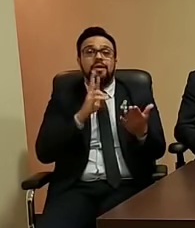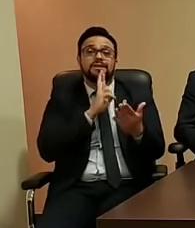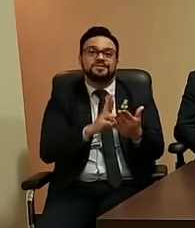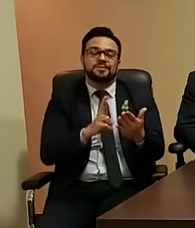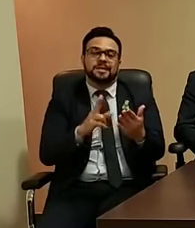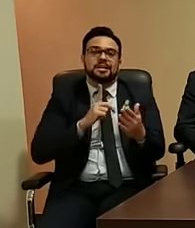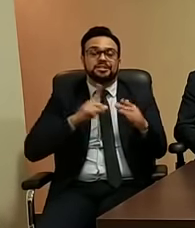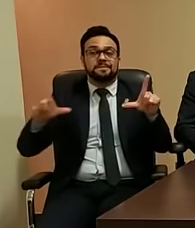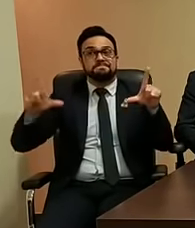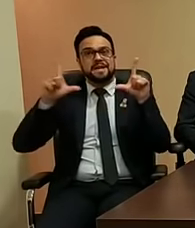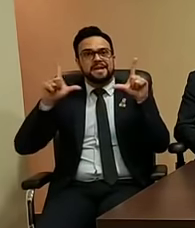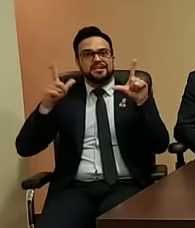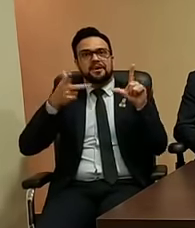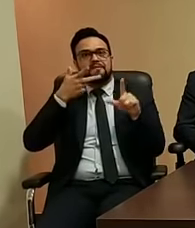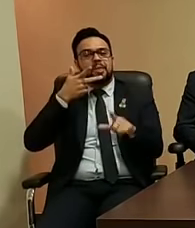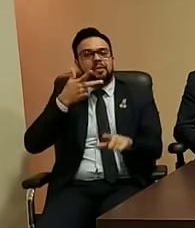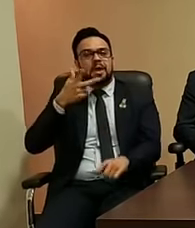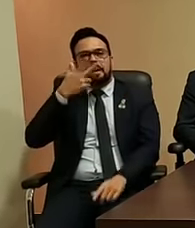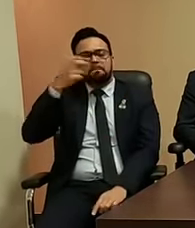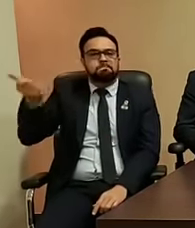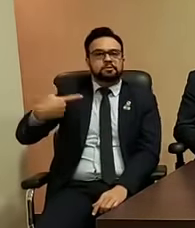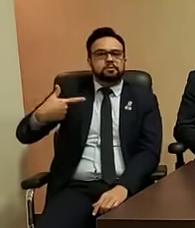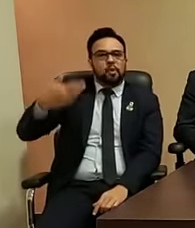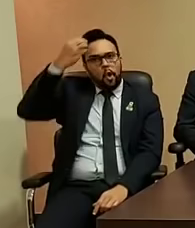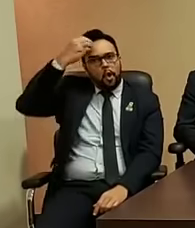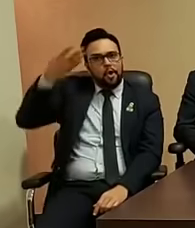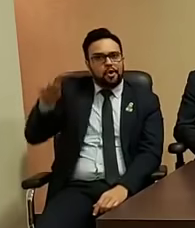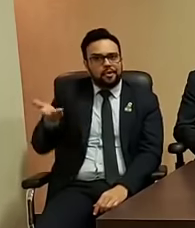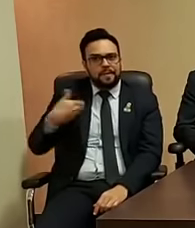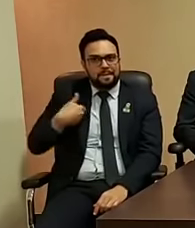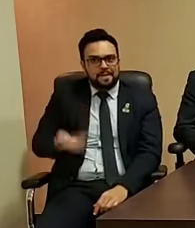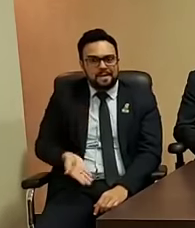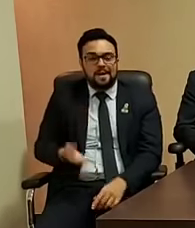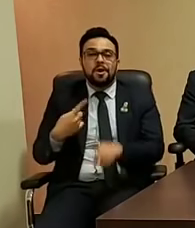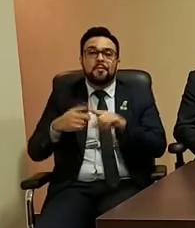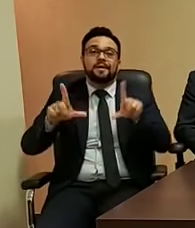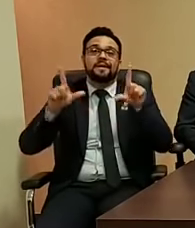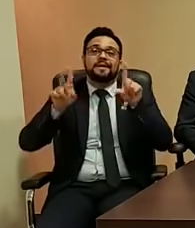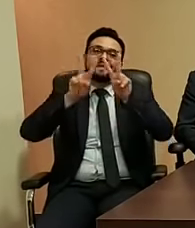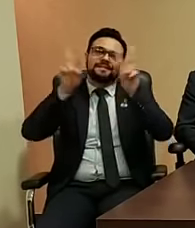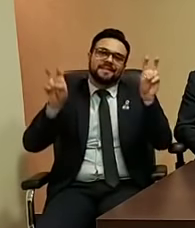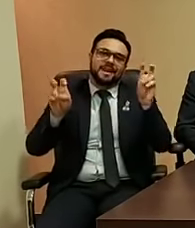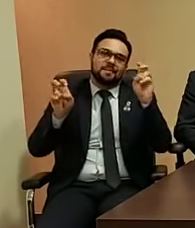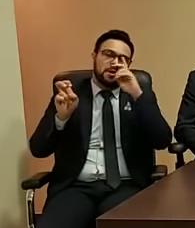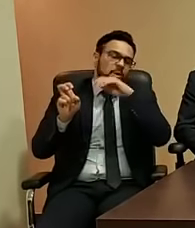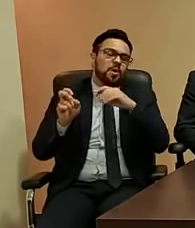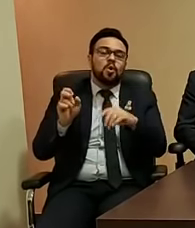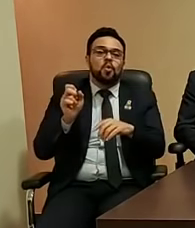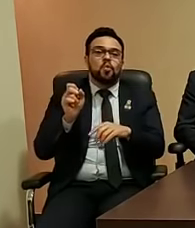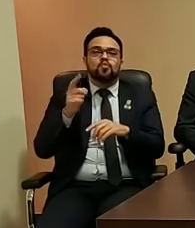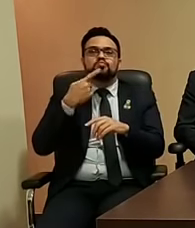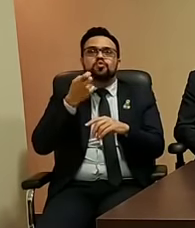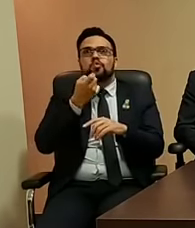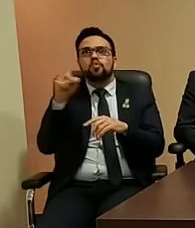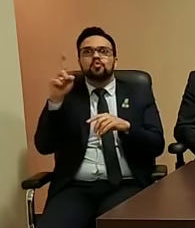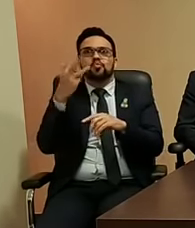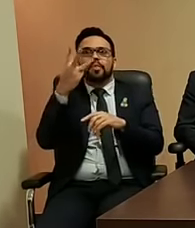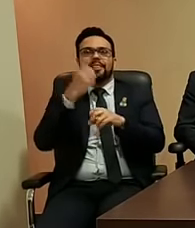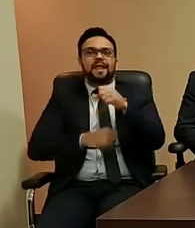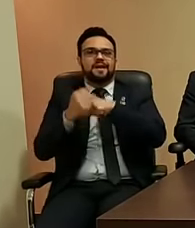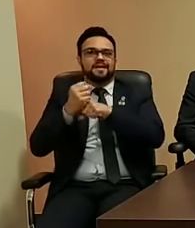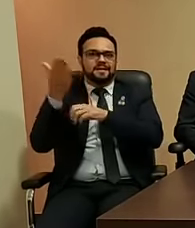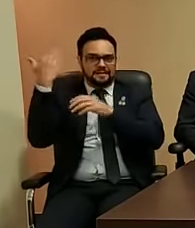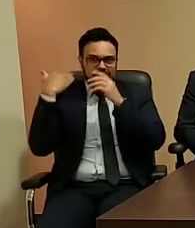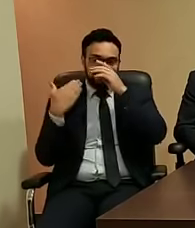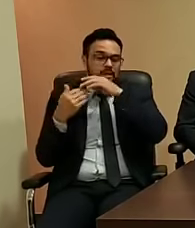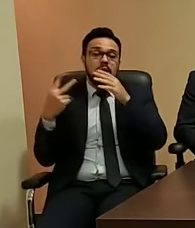mídia bota na minha conta a prova do PISA, porque caiu em relação ao último triênio. Mas o que